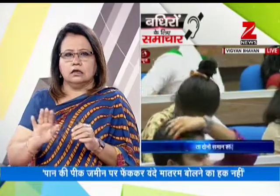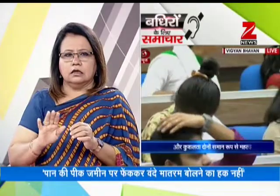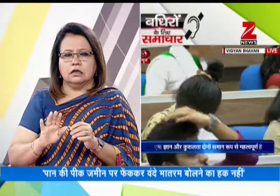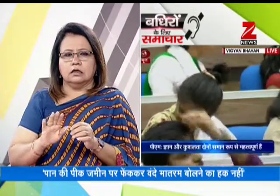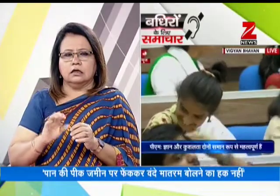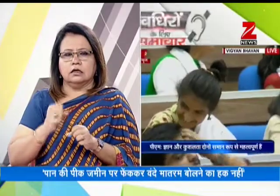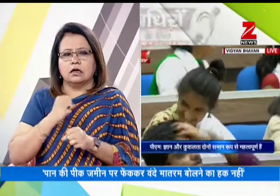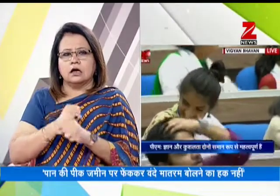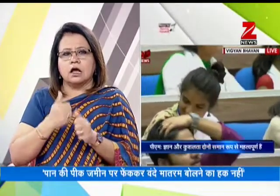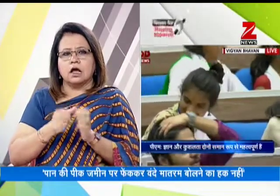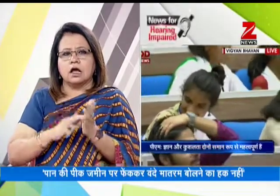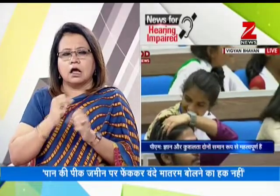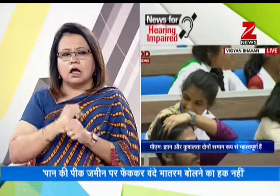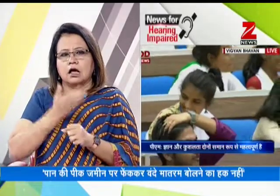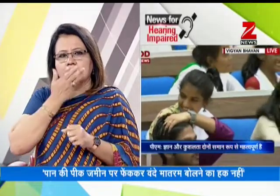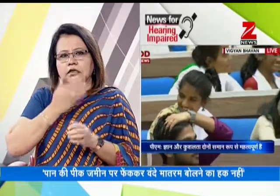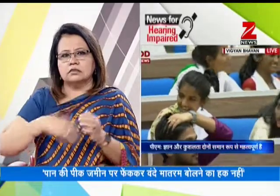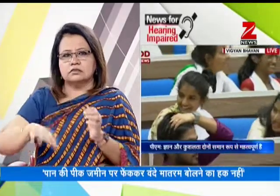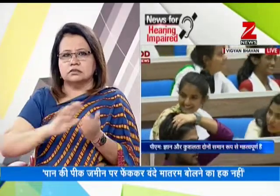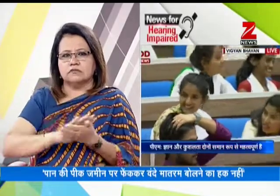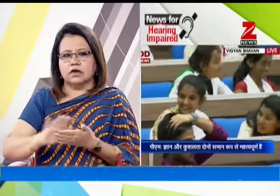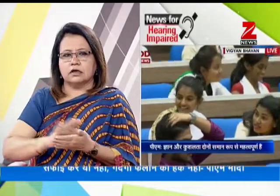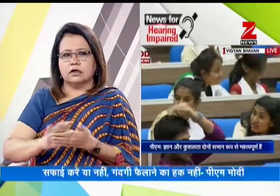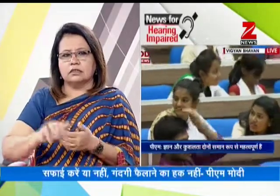है। गंगा की सफाई करें,